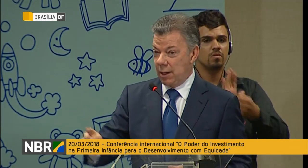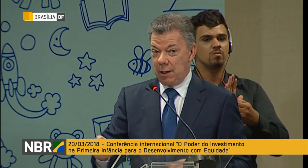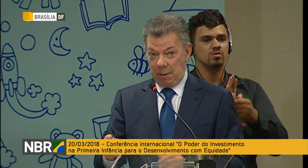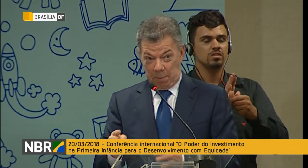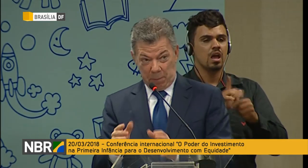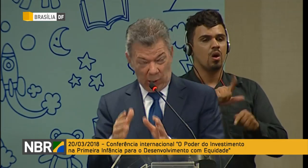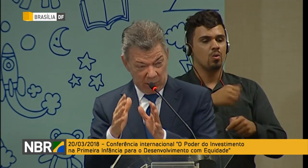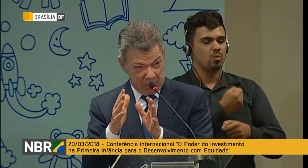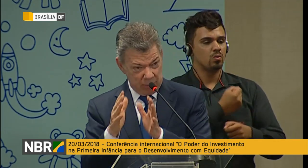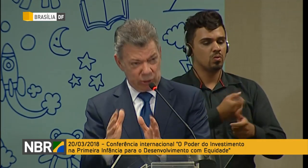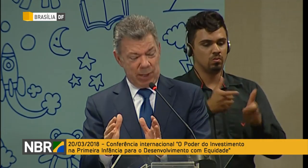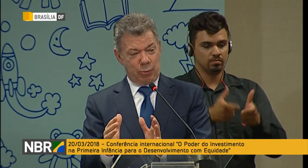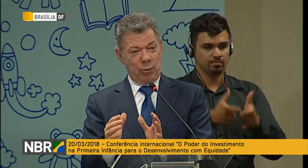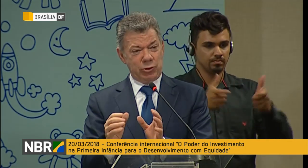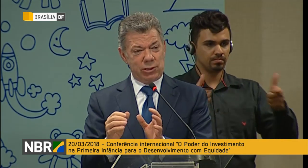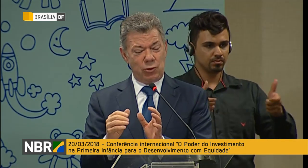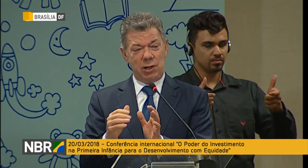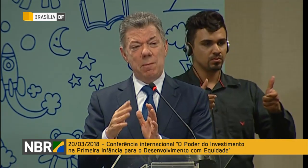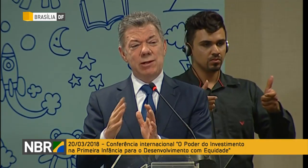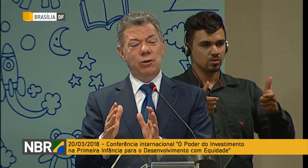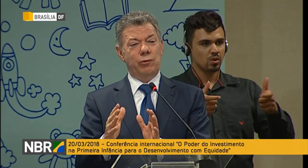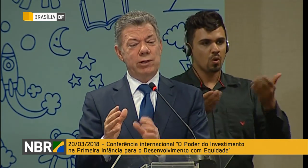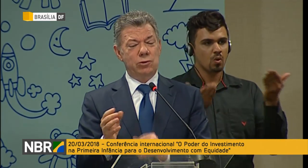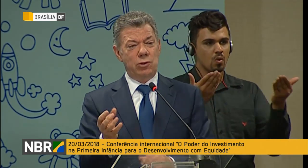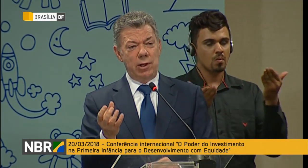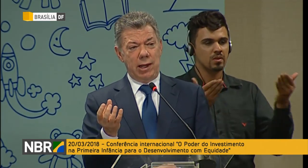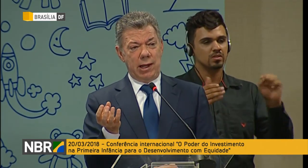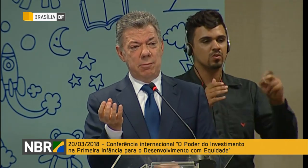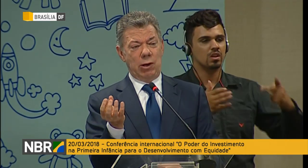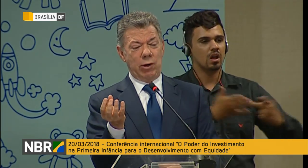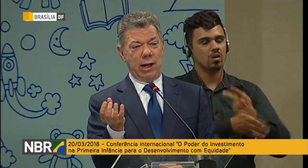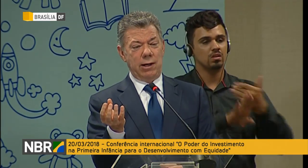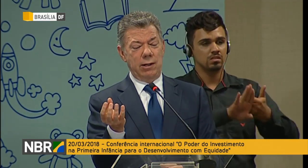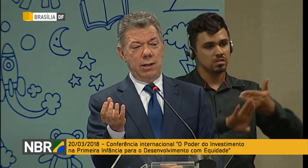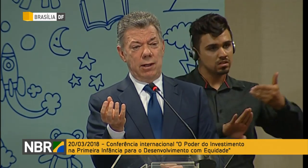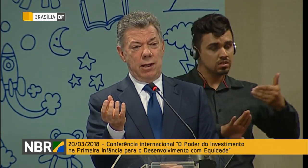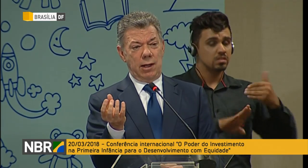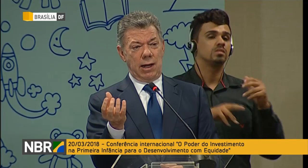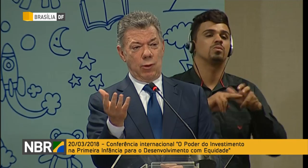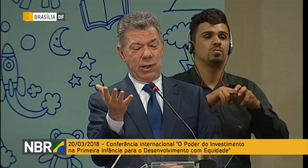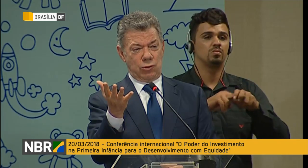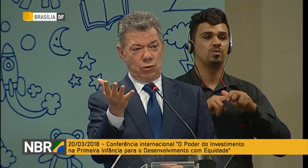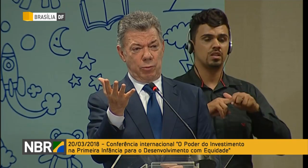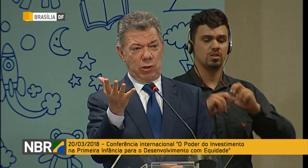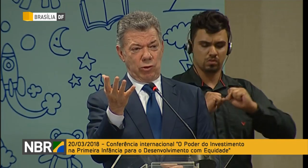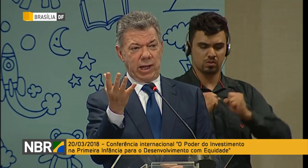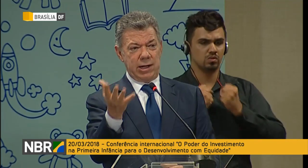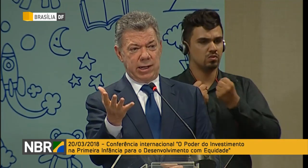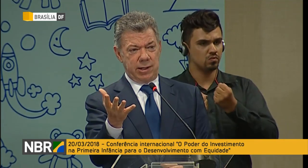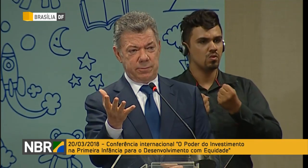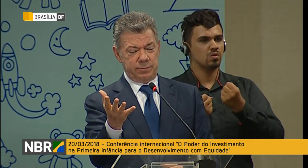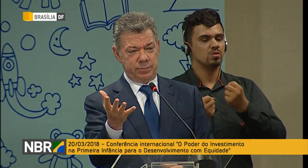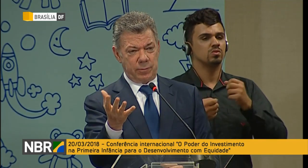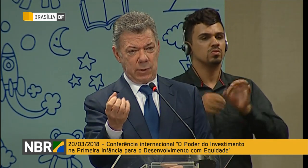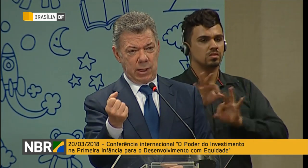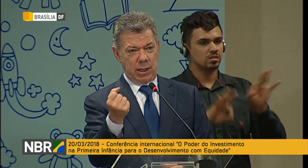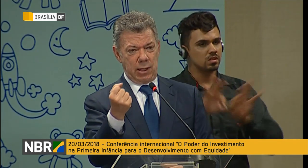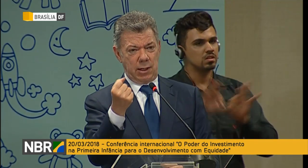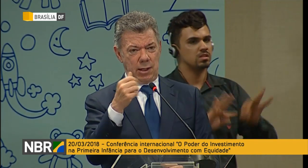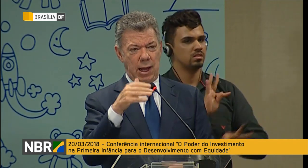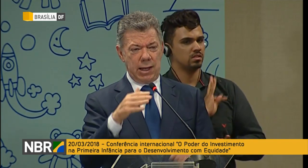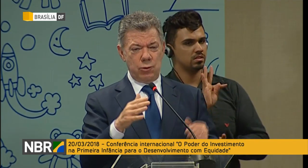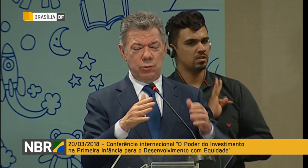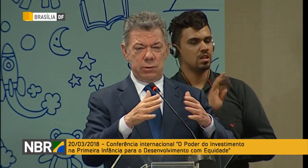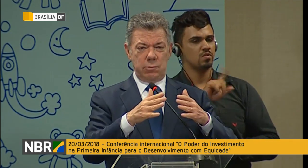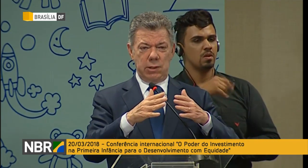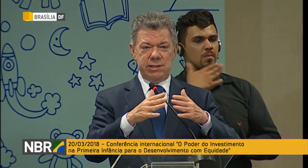em relação ao anterior, um número de 57%. E esses esforços foram minimamente para melhorar